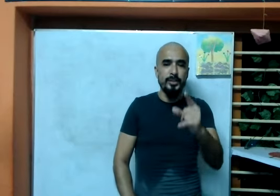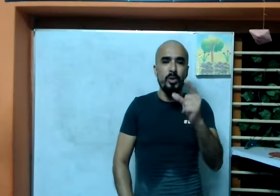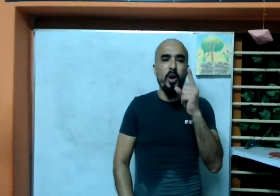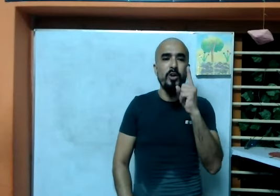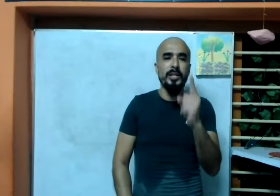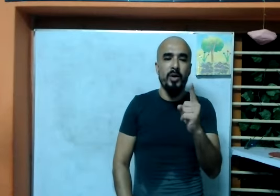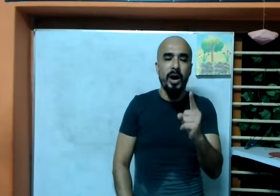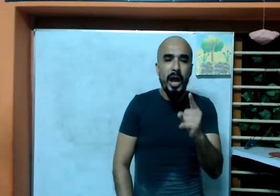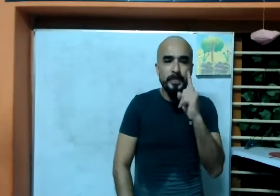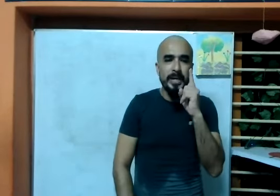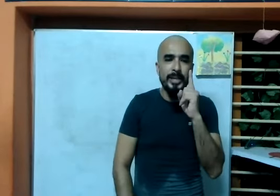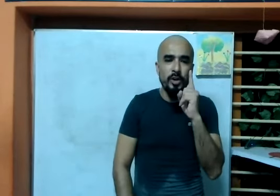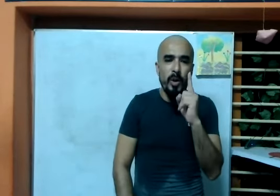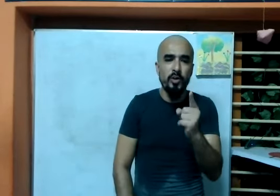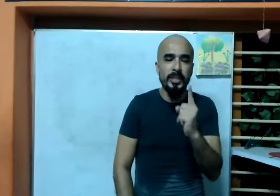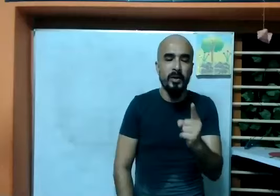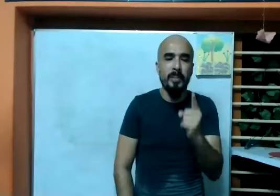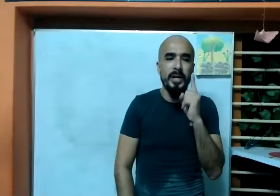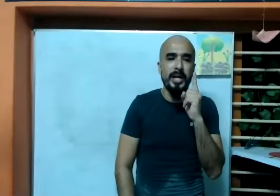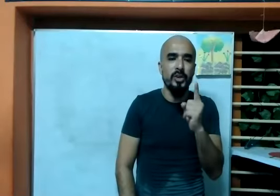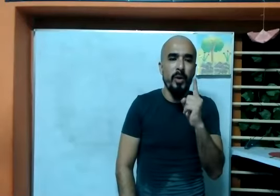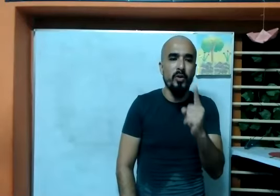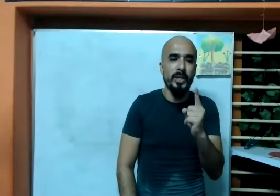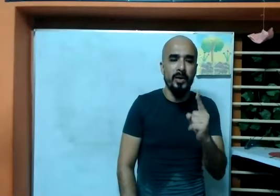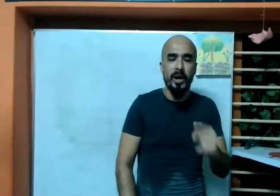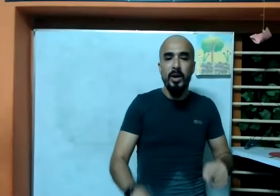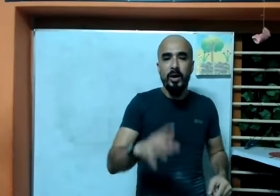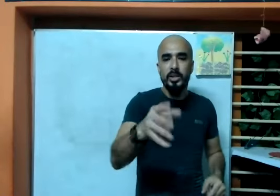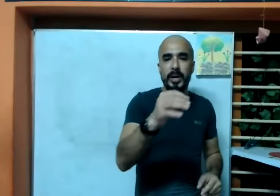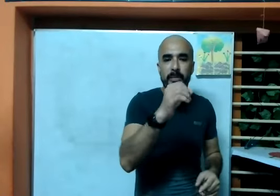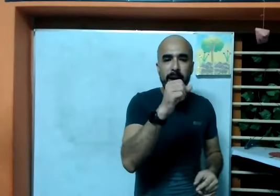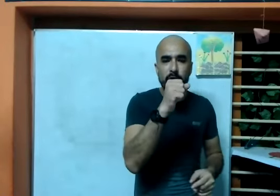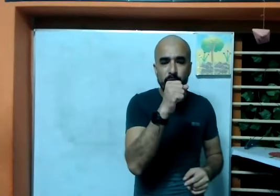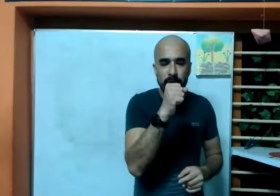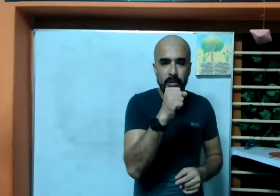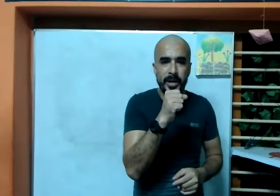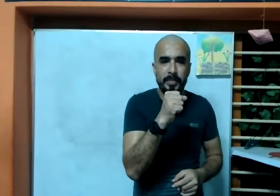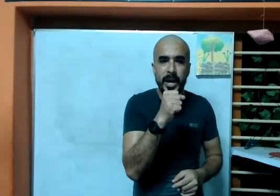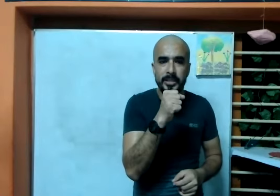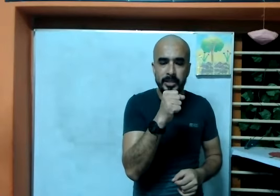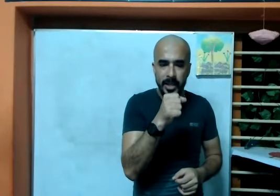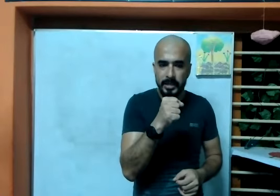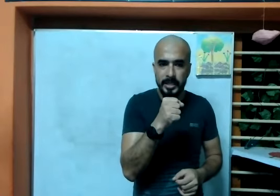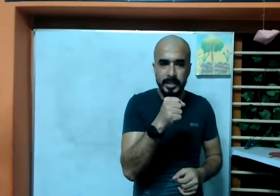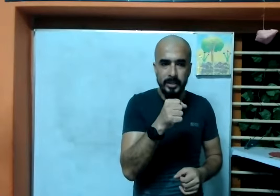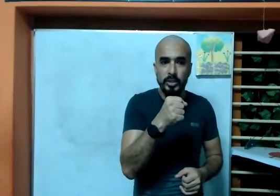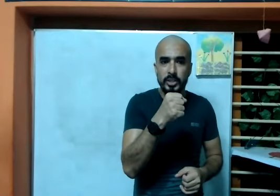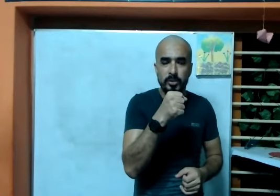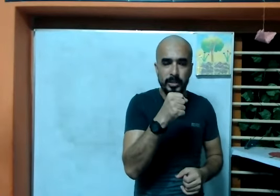হলো বর্ণনা দেওয়া আপনার কাজ হলো বর্ণনা দেওয়া আপনার কাজ হলো বর্ণনা দেওয়া অনেক সময় একটা মাইক্রোফোন ধরতে পারেন আপনি হাতের হাতে অদৃশ্য